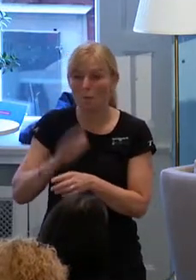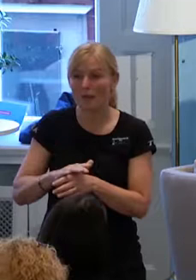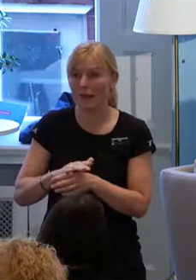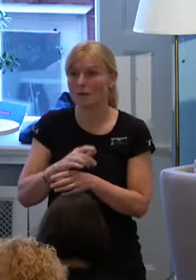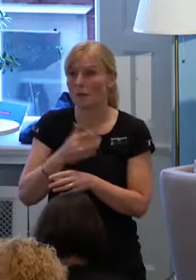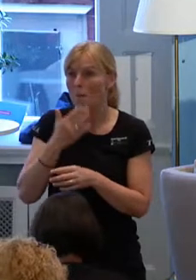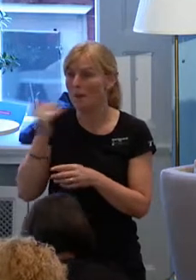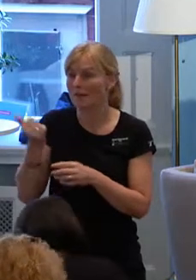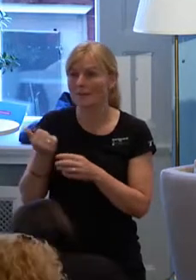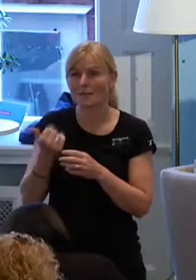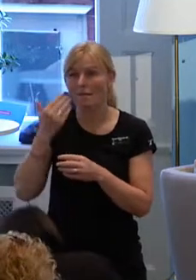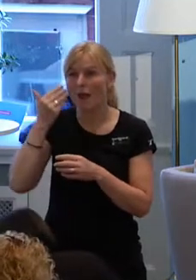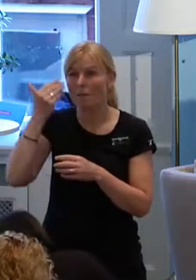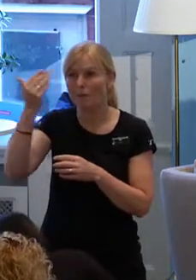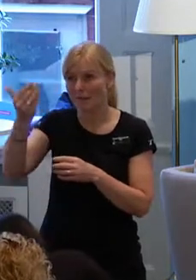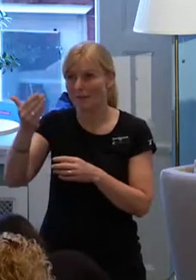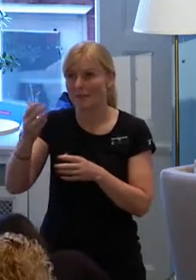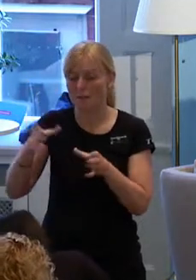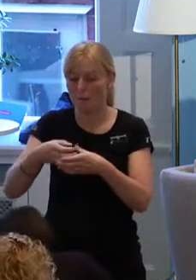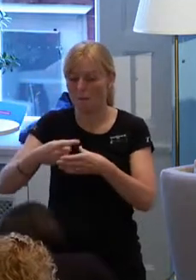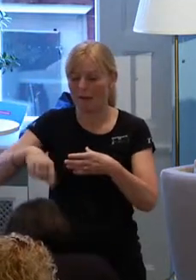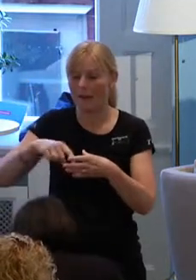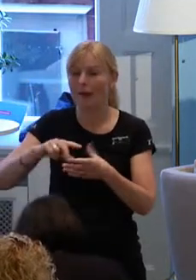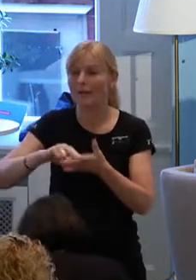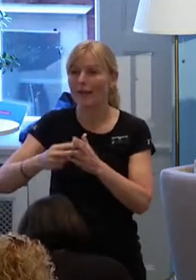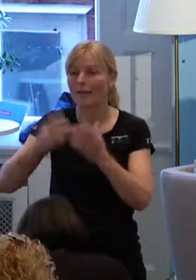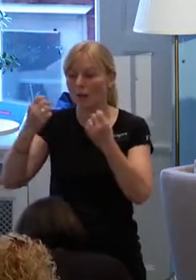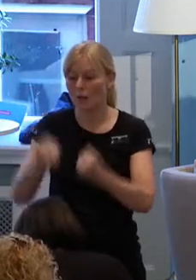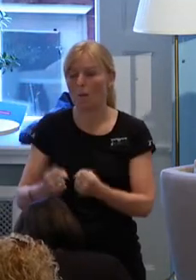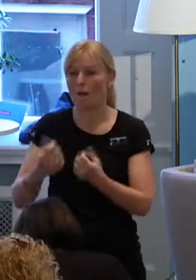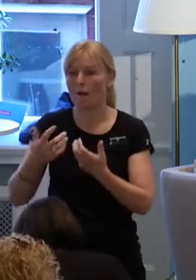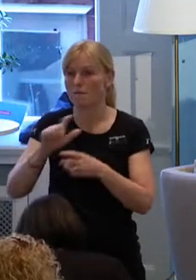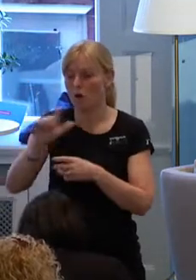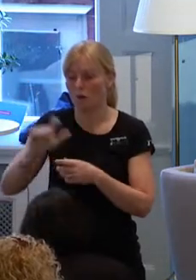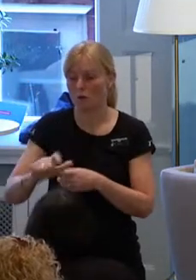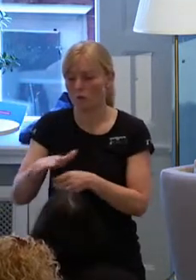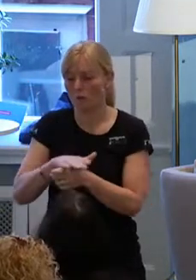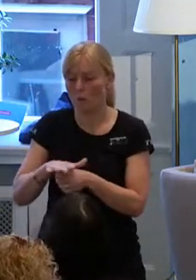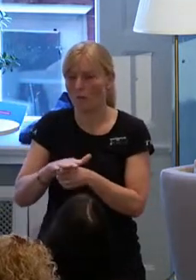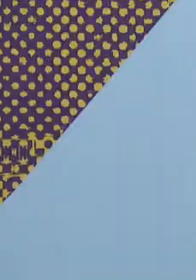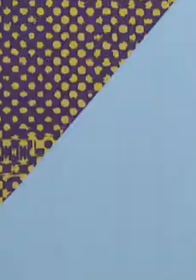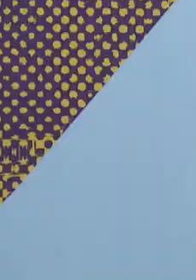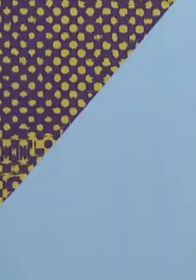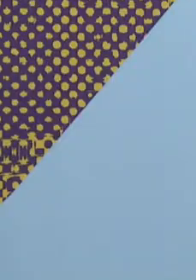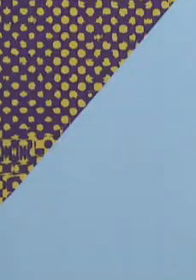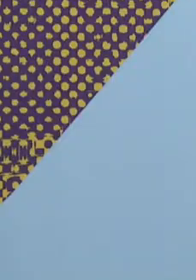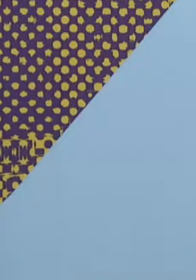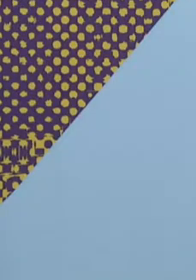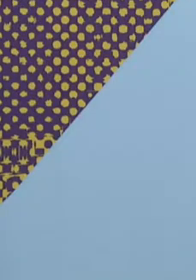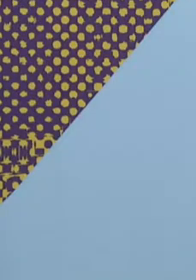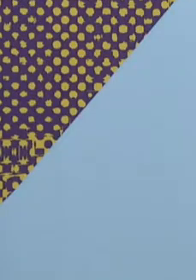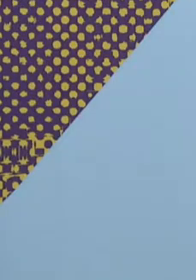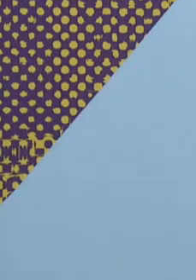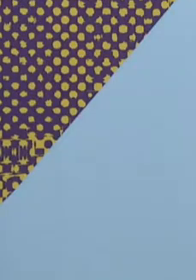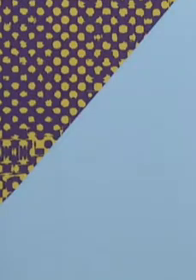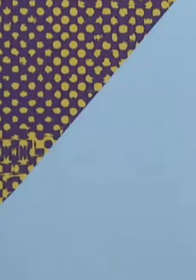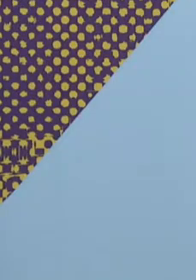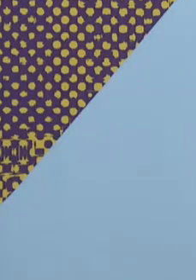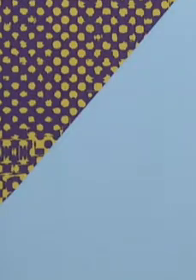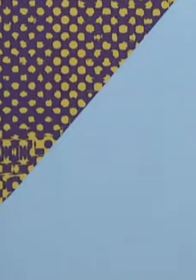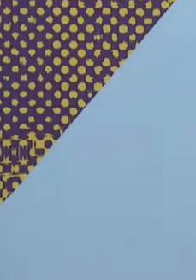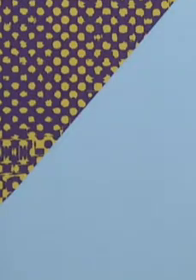bäst framtidsblick är ju de tekniktunga företagen som är framkant på, som Massive Entertainment. Det är ju där du har liksom